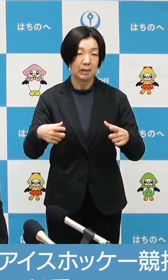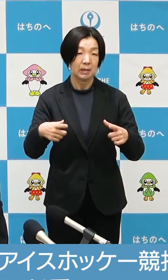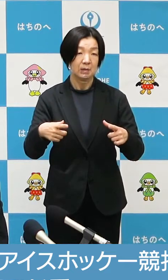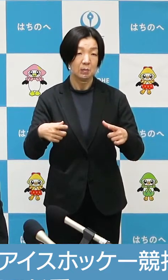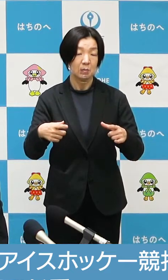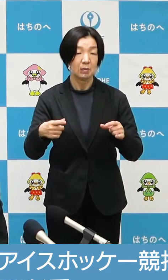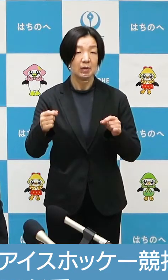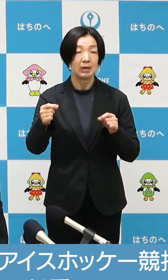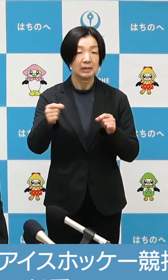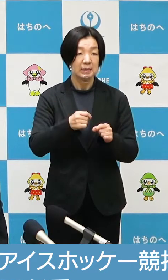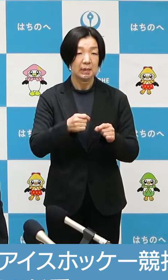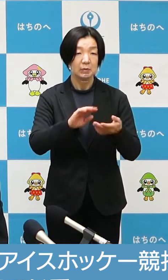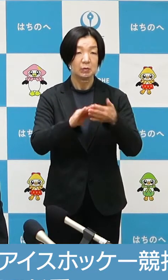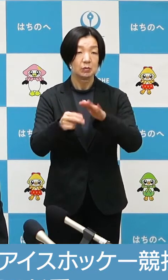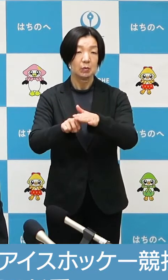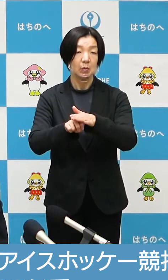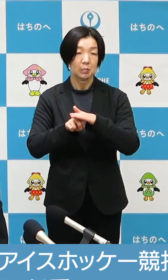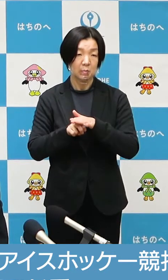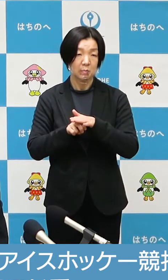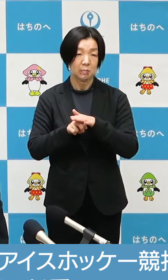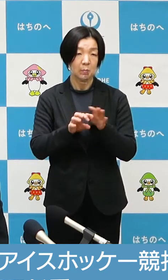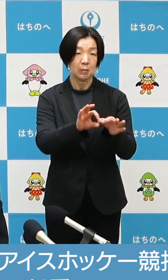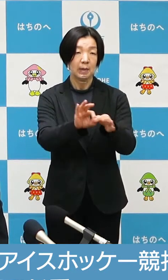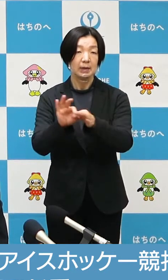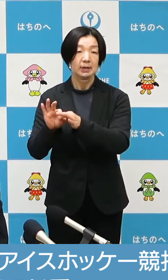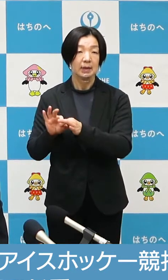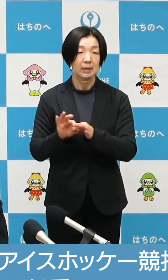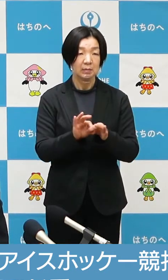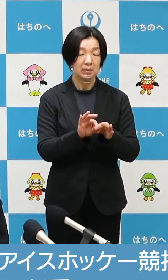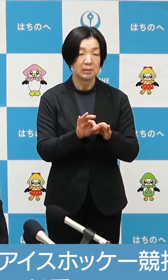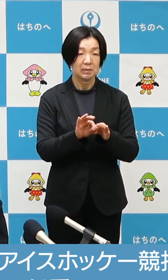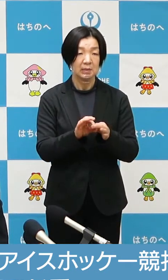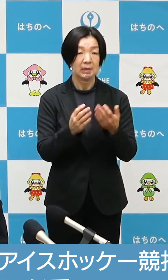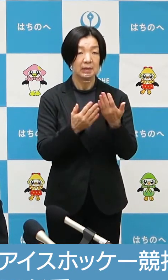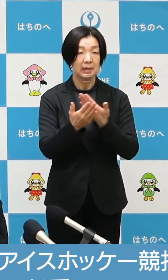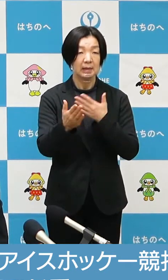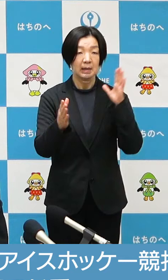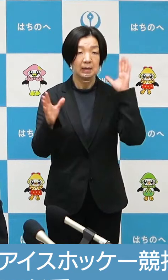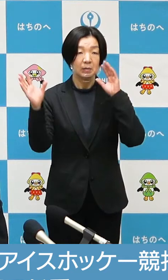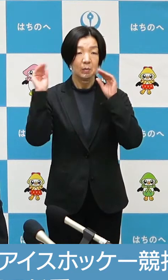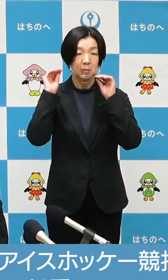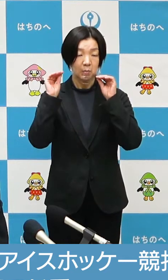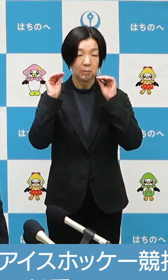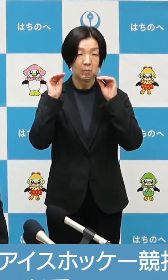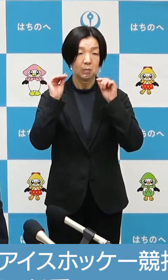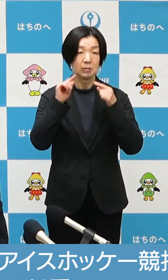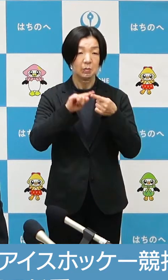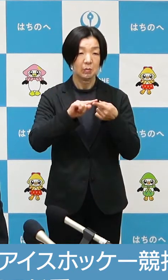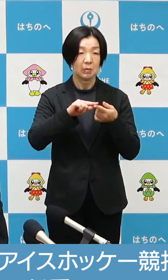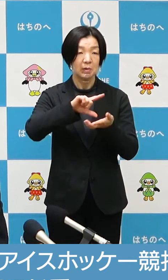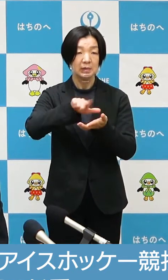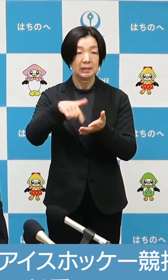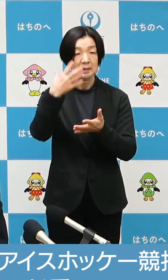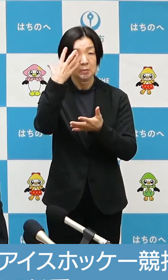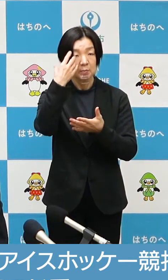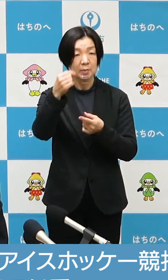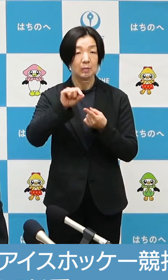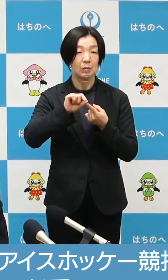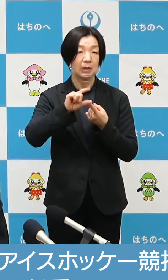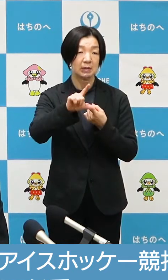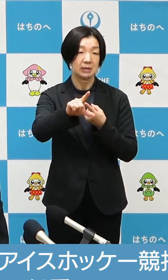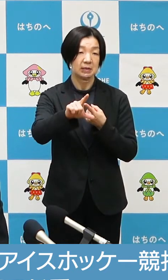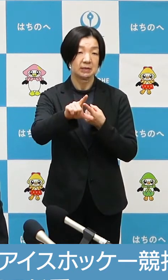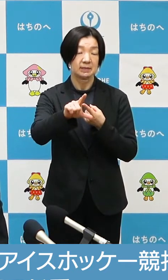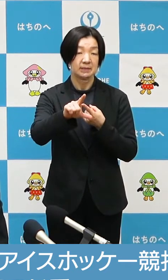中枢都市圏の近隣町村との連携を生かした大会情報と地域の魅力の発信に